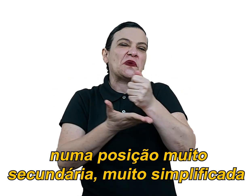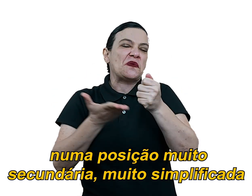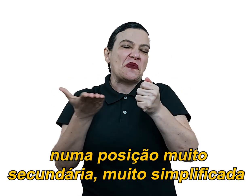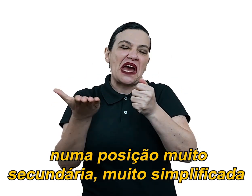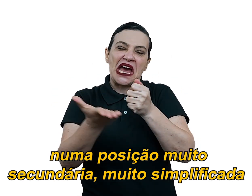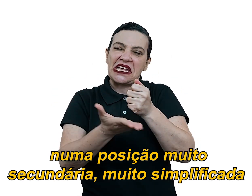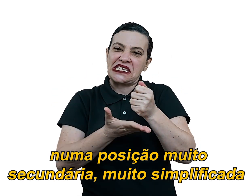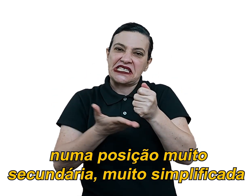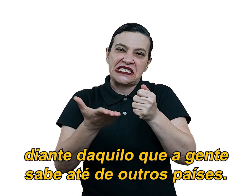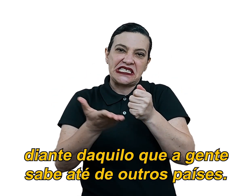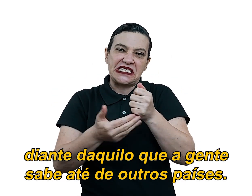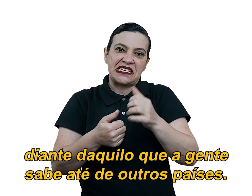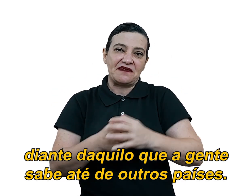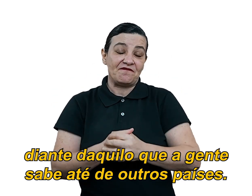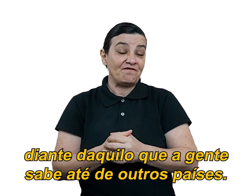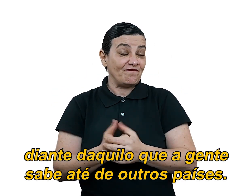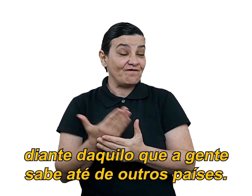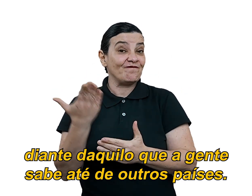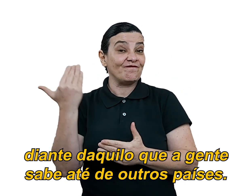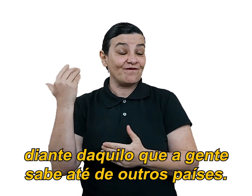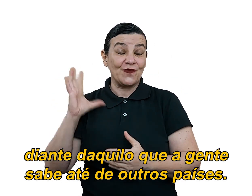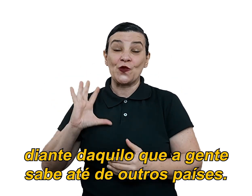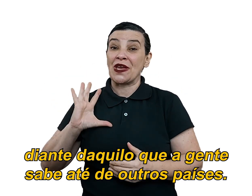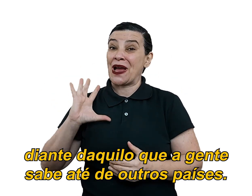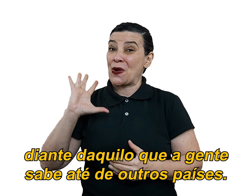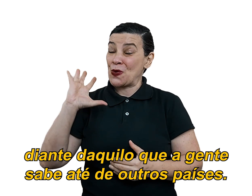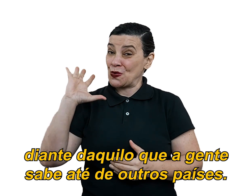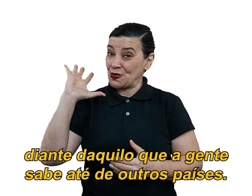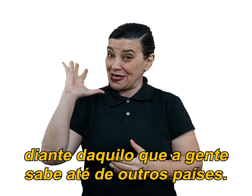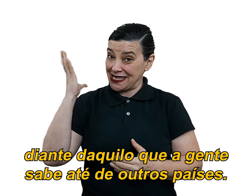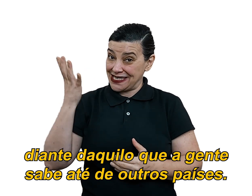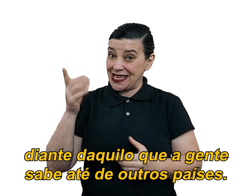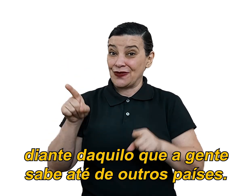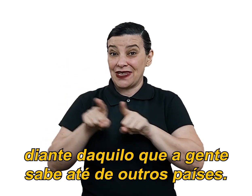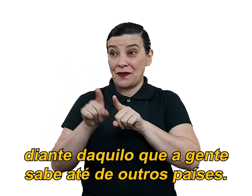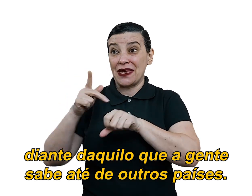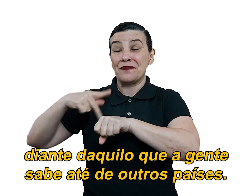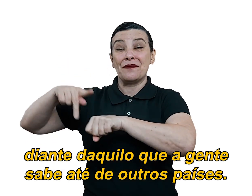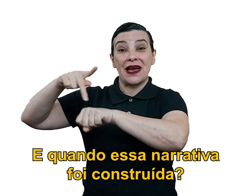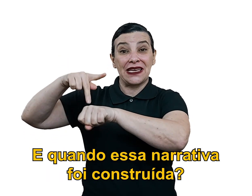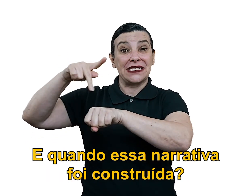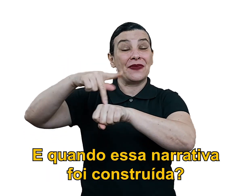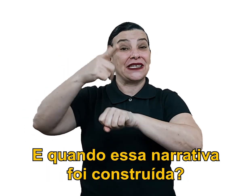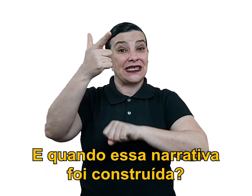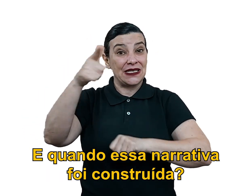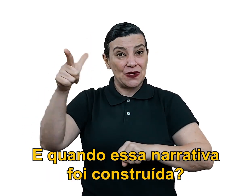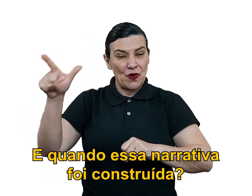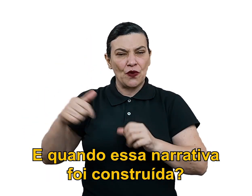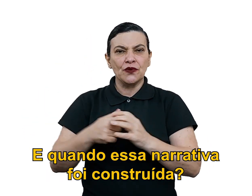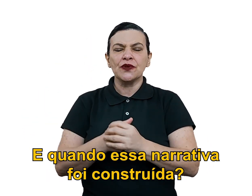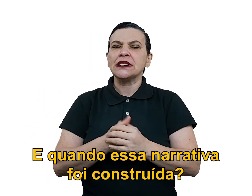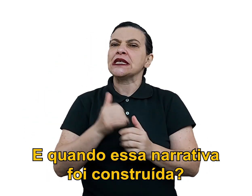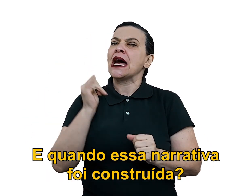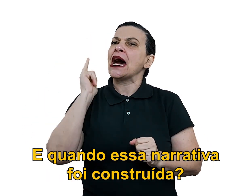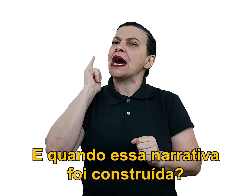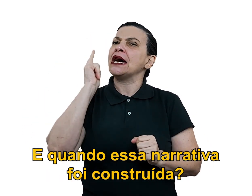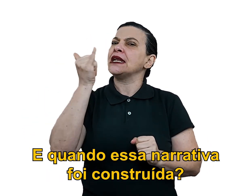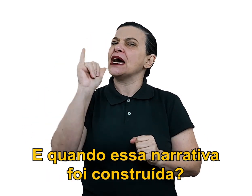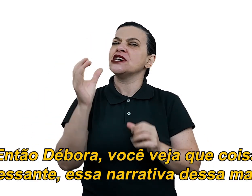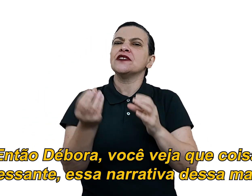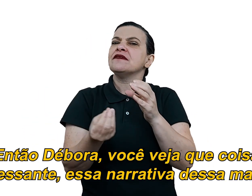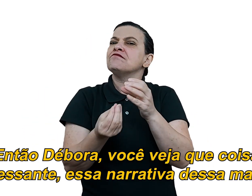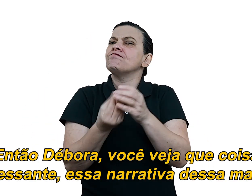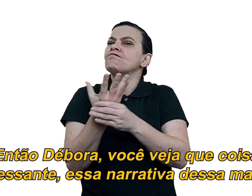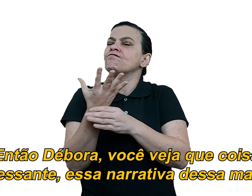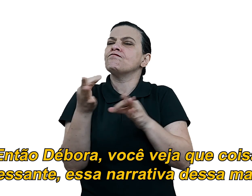muito simplificada diante daquilo que a gente sabe até de outros países. E quando que essa narrativa foi